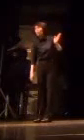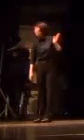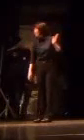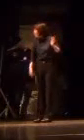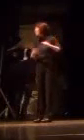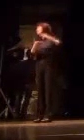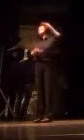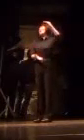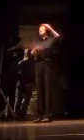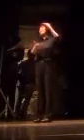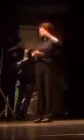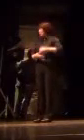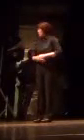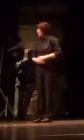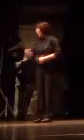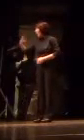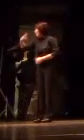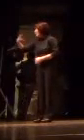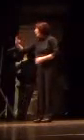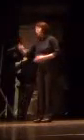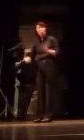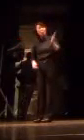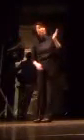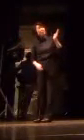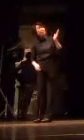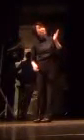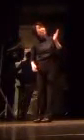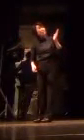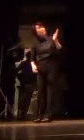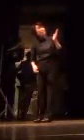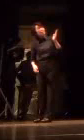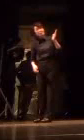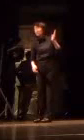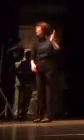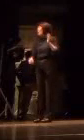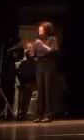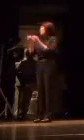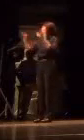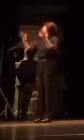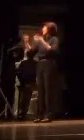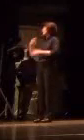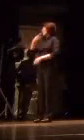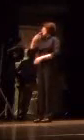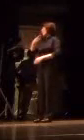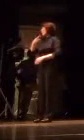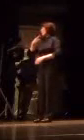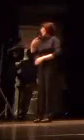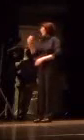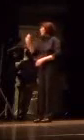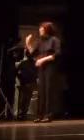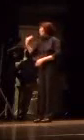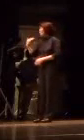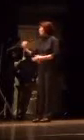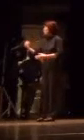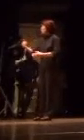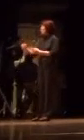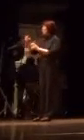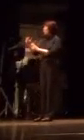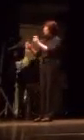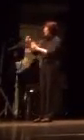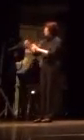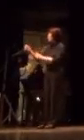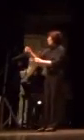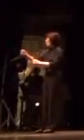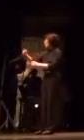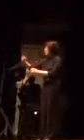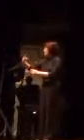こんなに噴き出した。そして3号機もやはり噴き出させて、当日運転中だった1号機